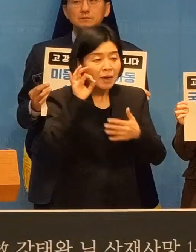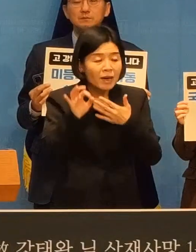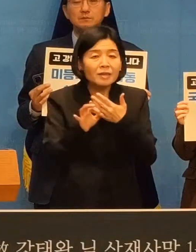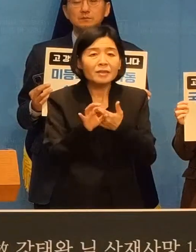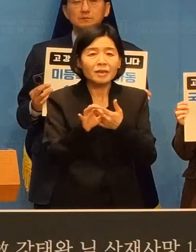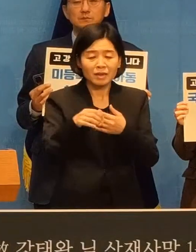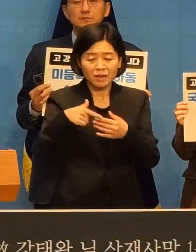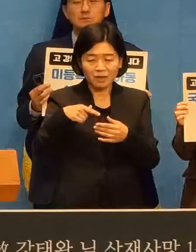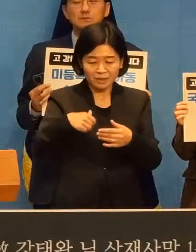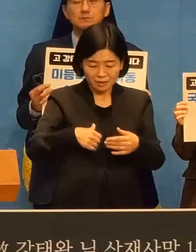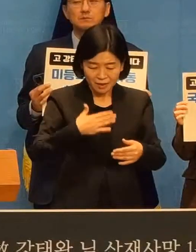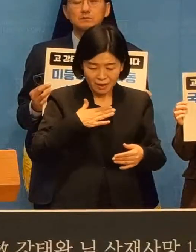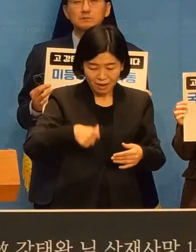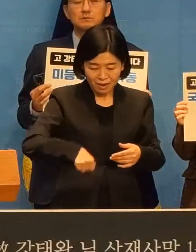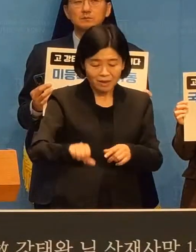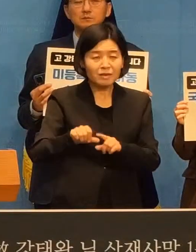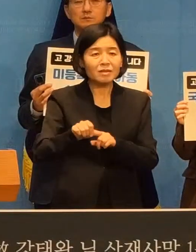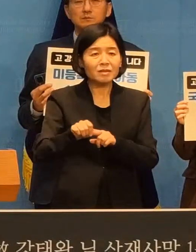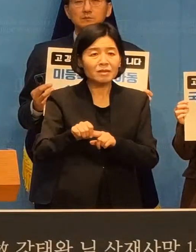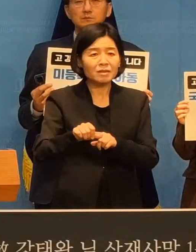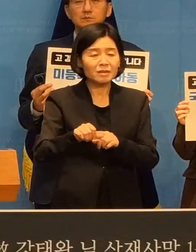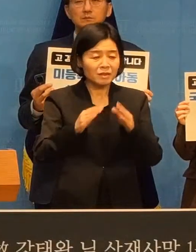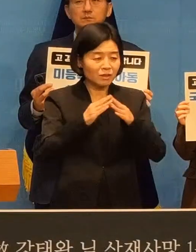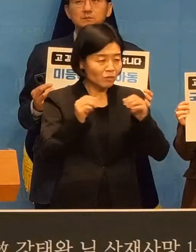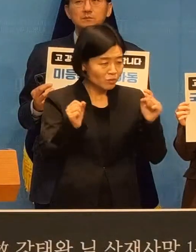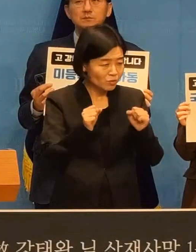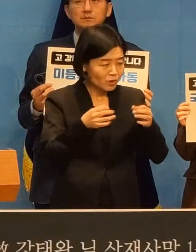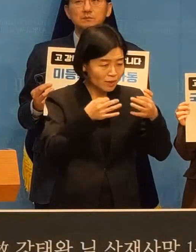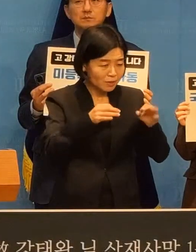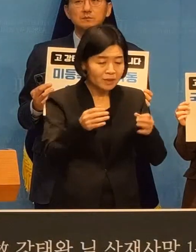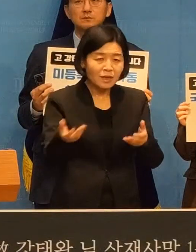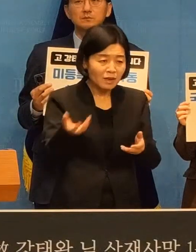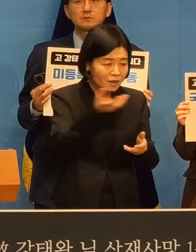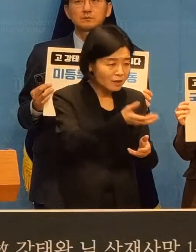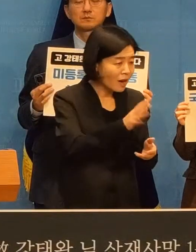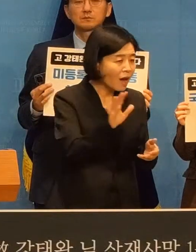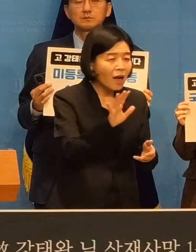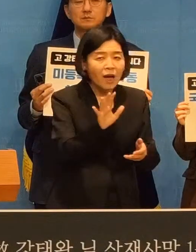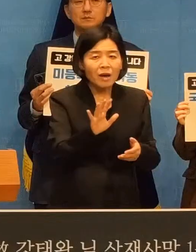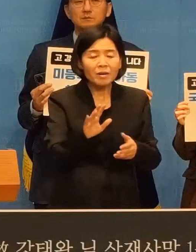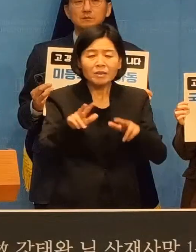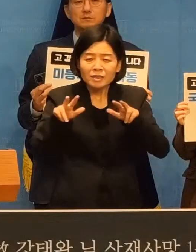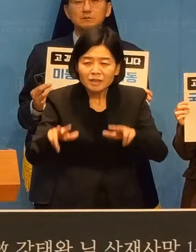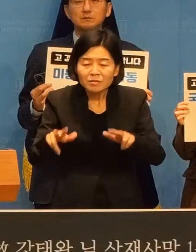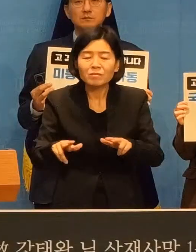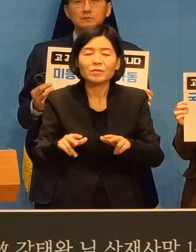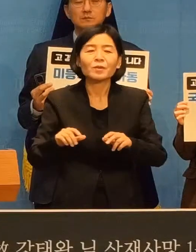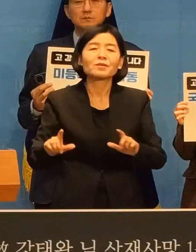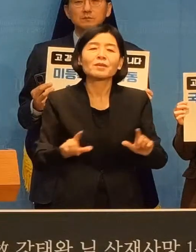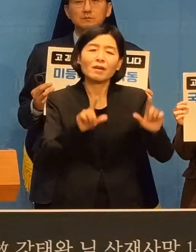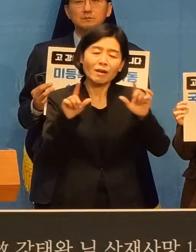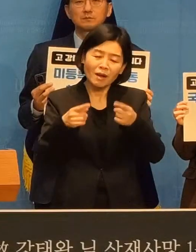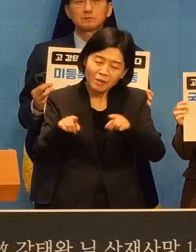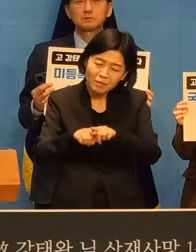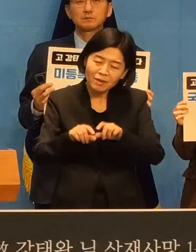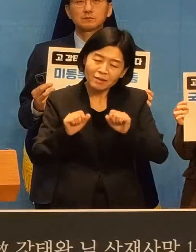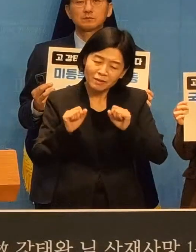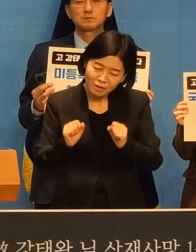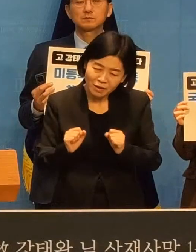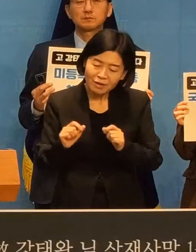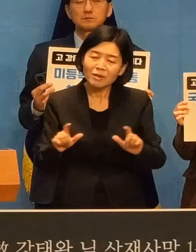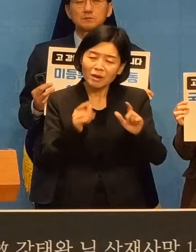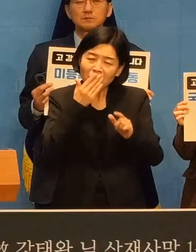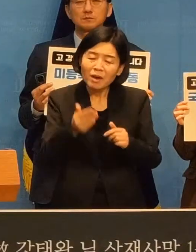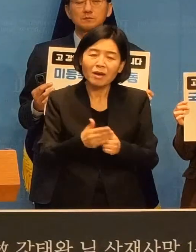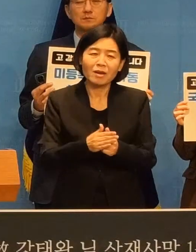가지 않았다면 지금도 살아있지 않았을까 그런 생각해요. 왜 군포에서